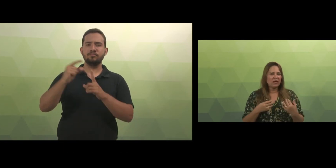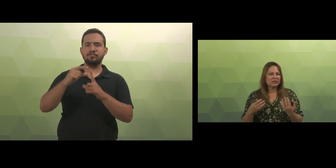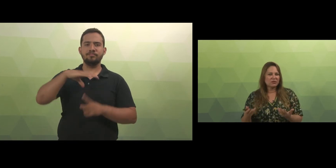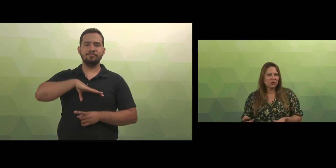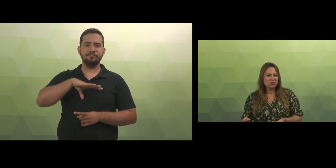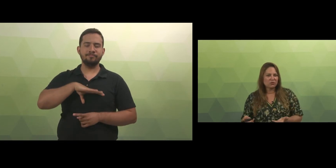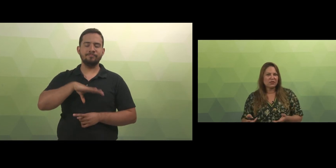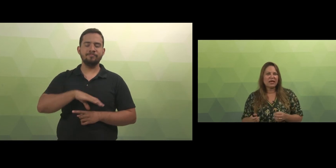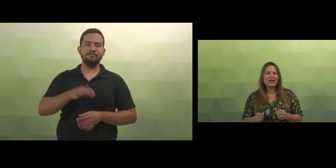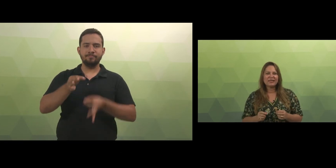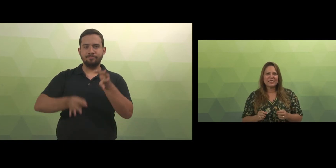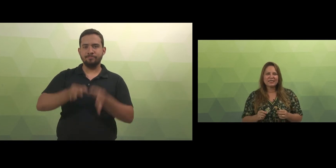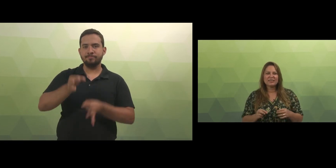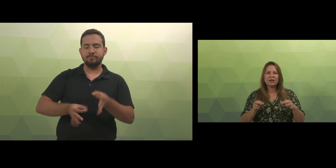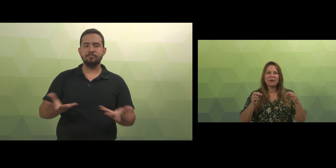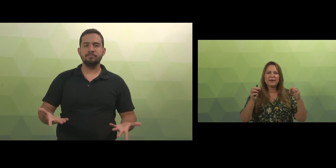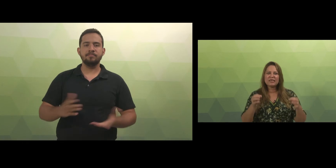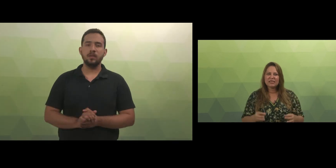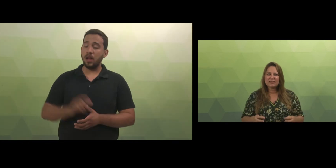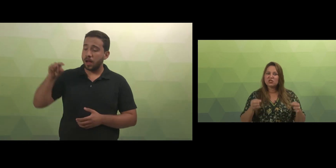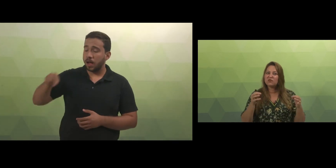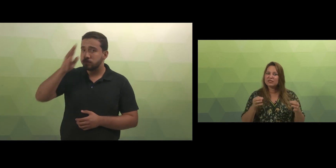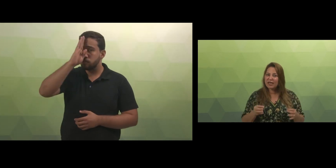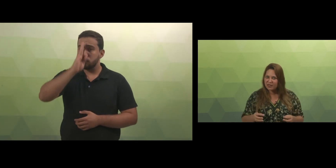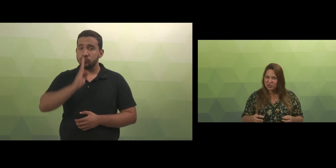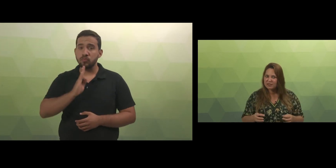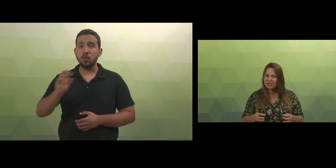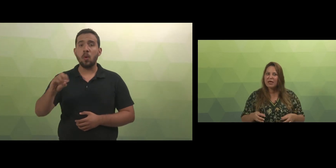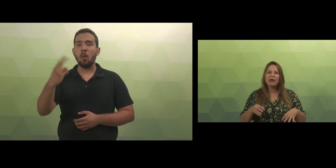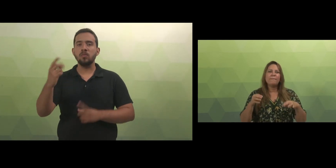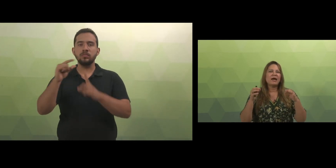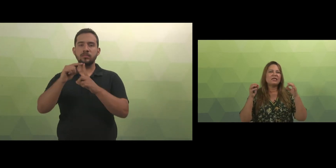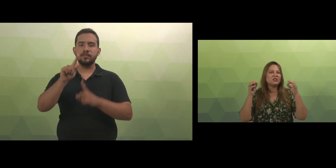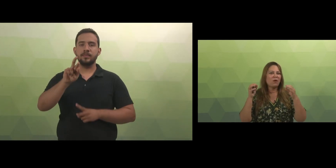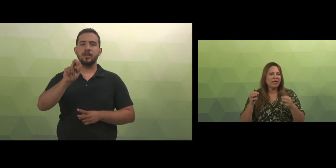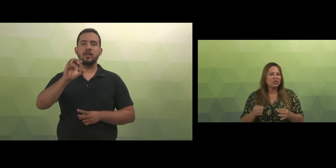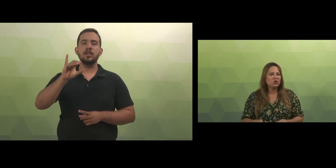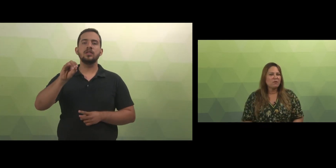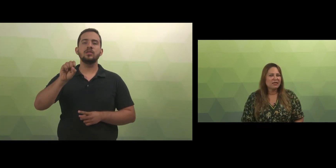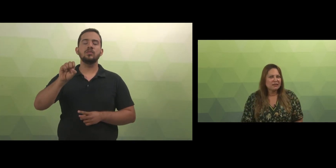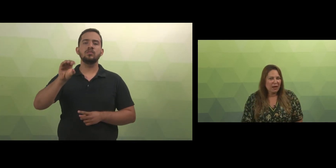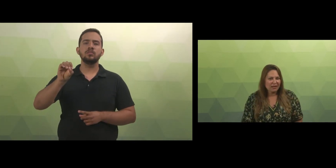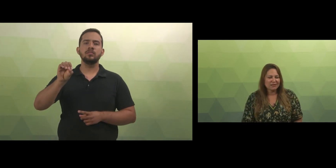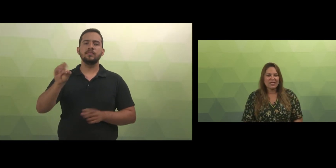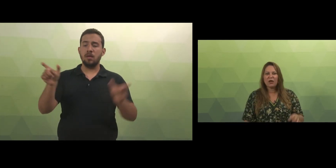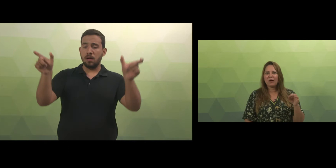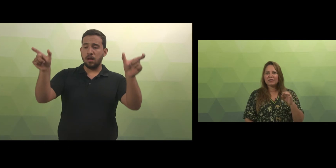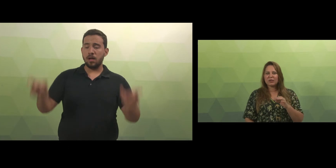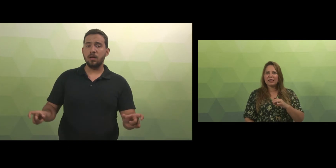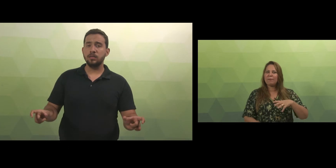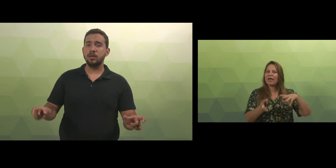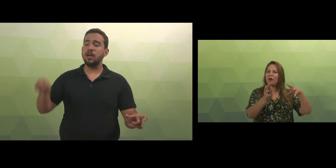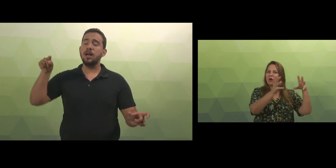ou gracioso caracteriza-se pela presença de vantagens para somente uma das partes,